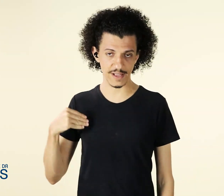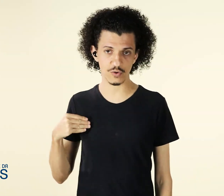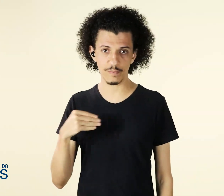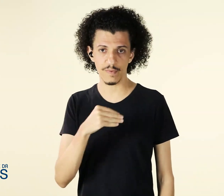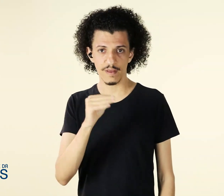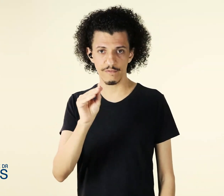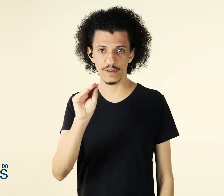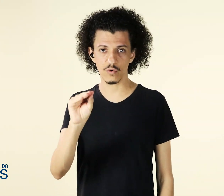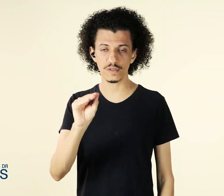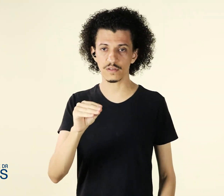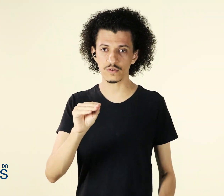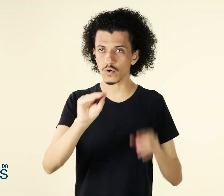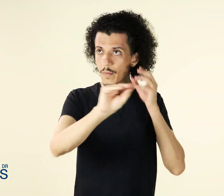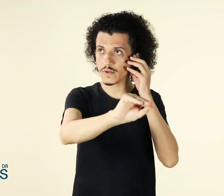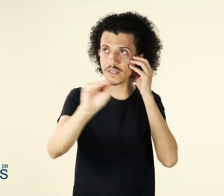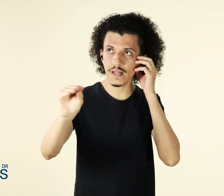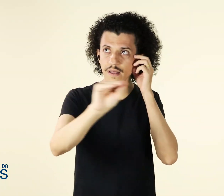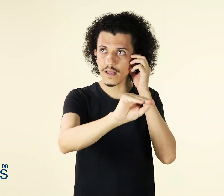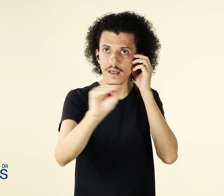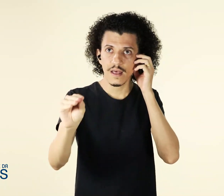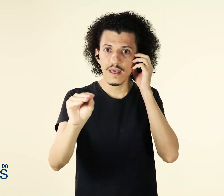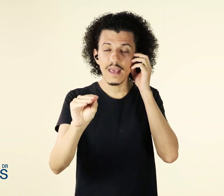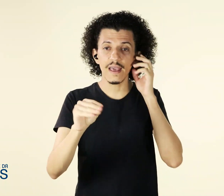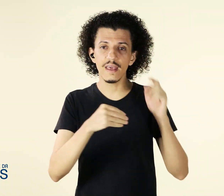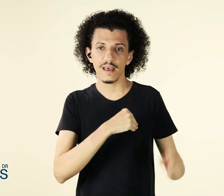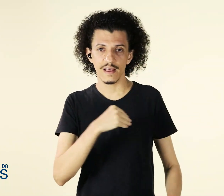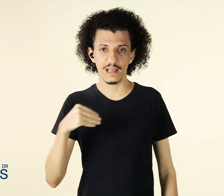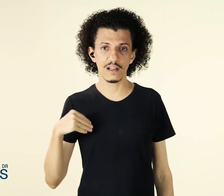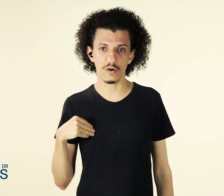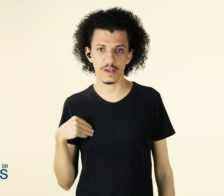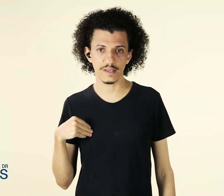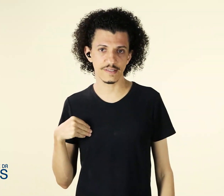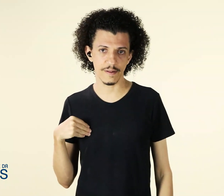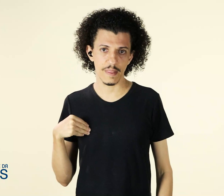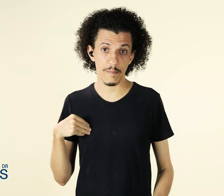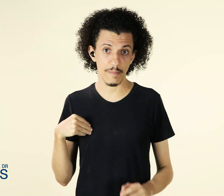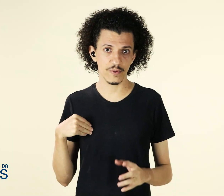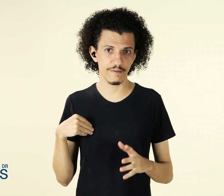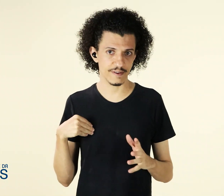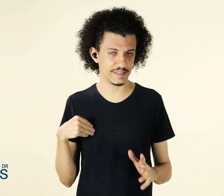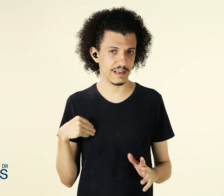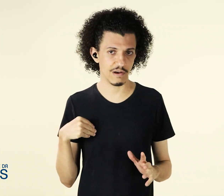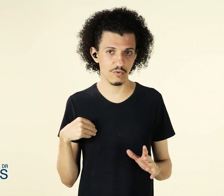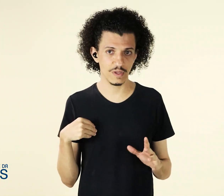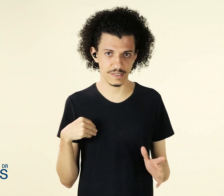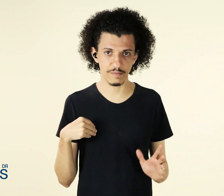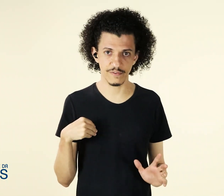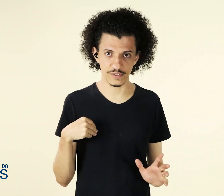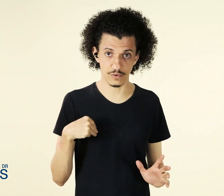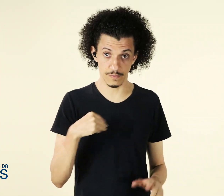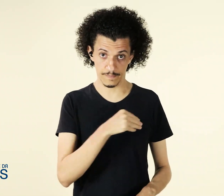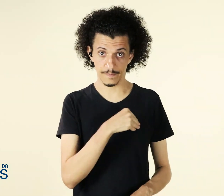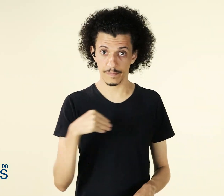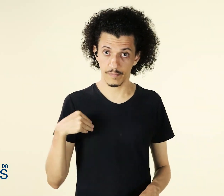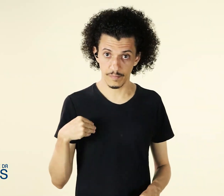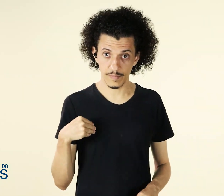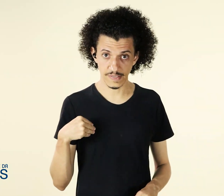médico vindo com um estetoscópio, assim, né? E aí ele toca aqui assim, para poder fazer o exame físico.